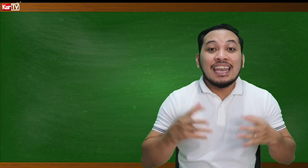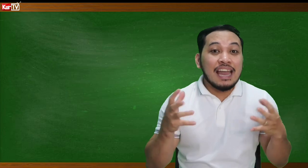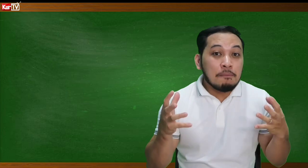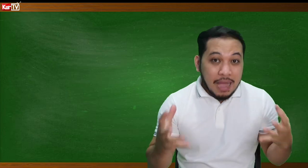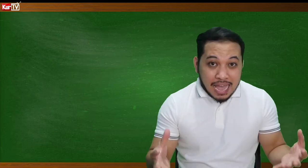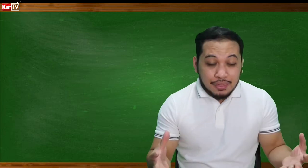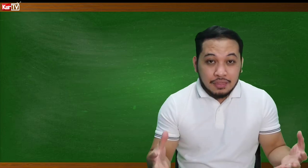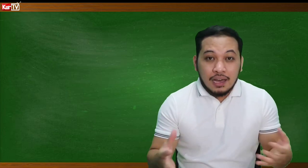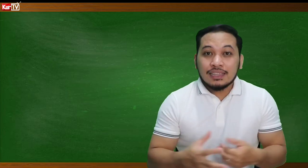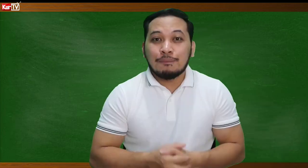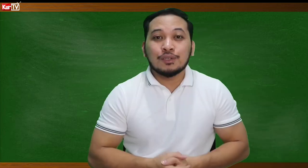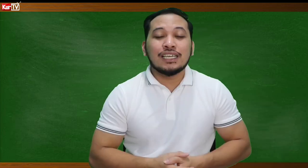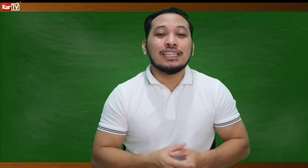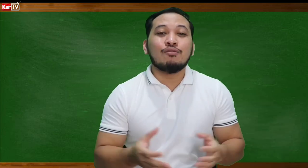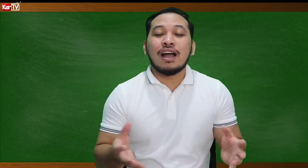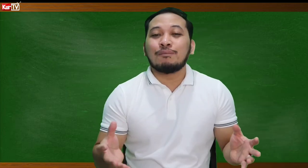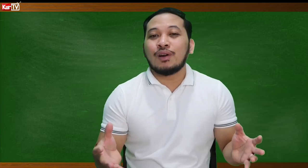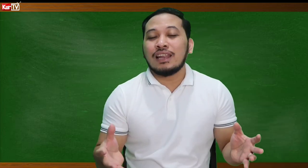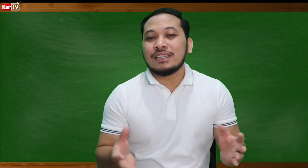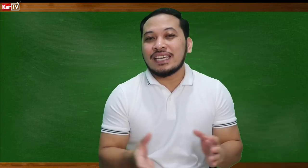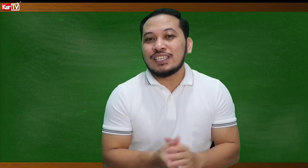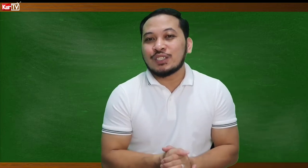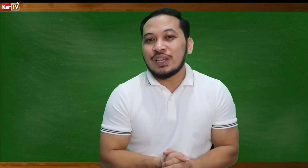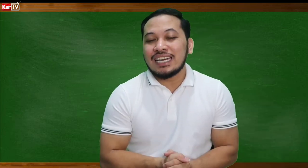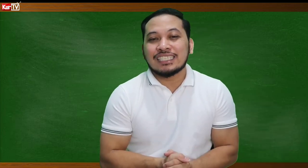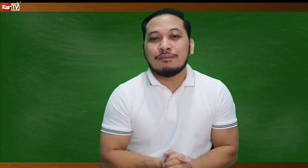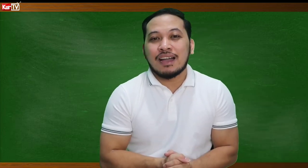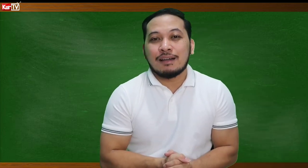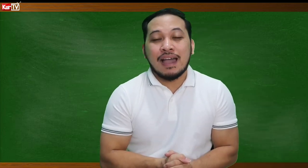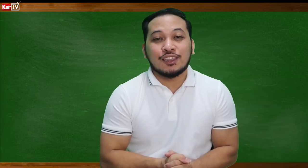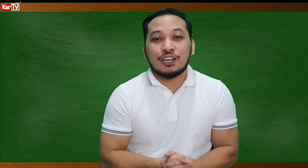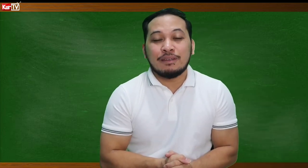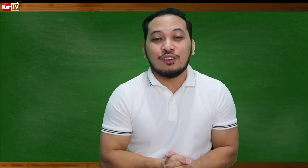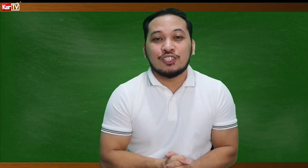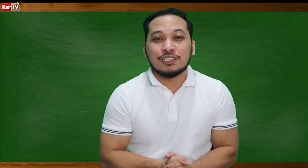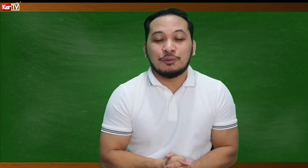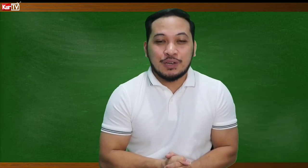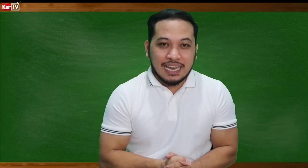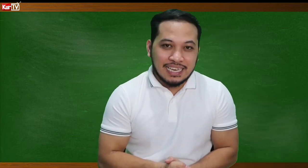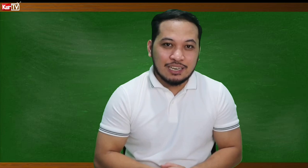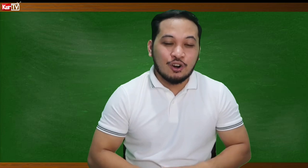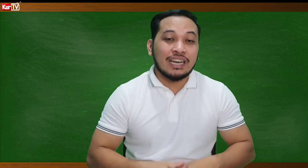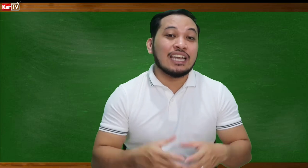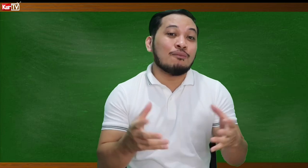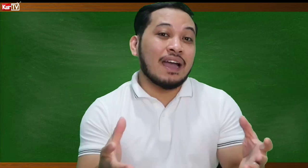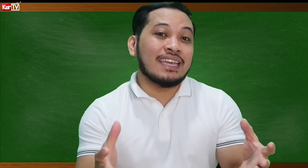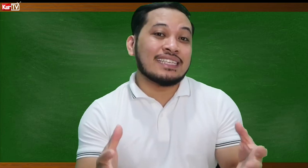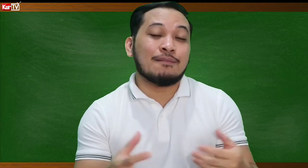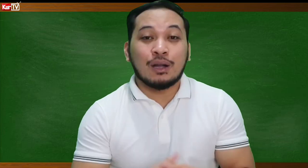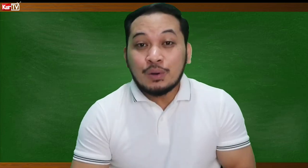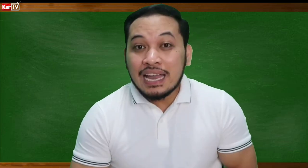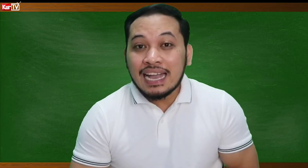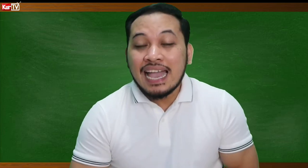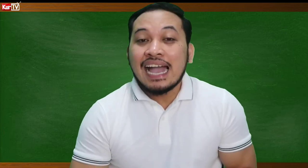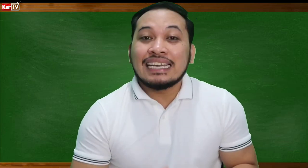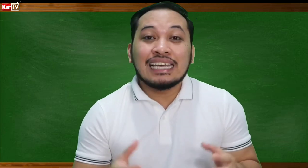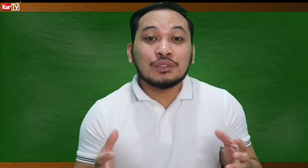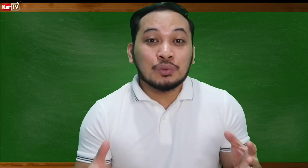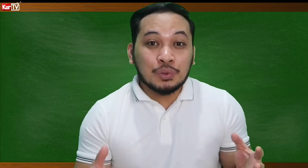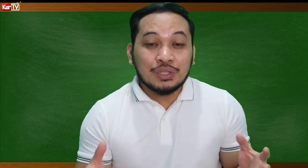ng math? Tapos hindi mo nga po alam isenyas yung ilan sa mga math terminologies po natin. Or ikaw ba isang magulang na nagtuturo din